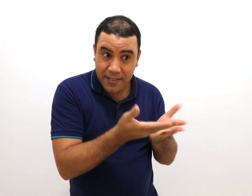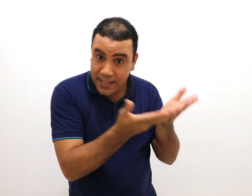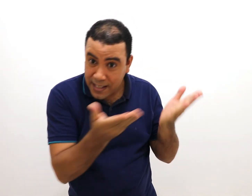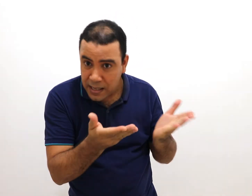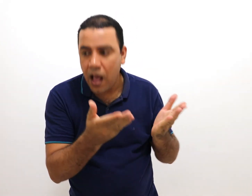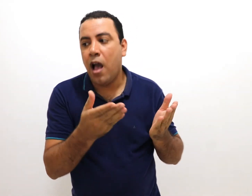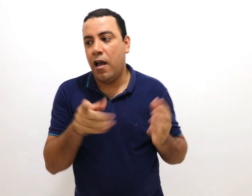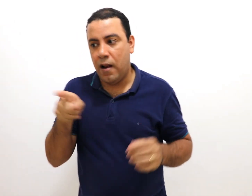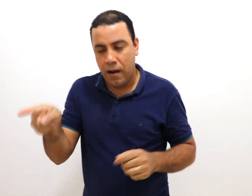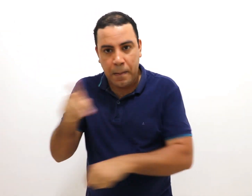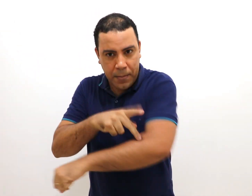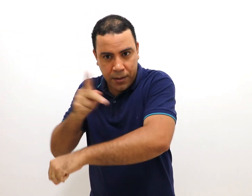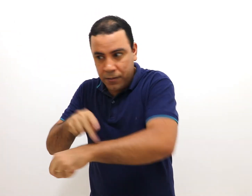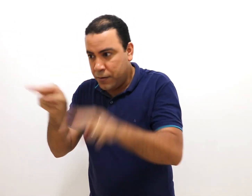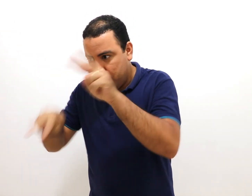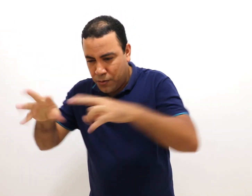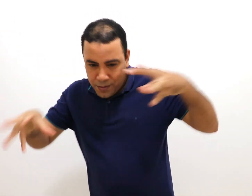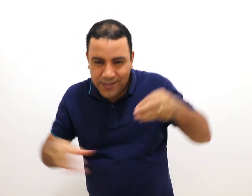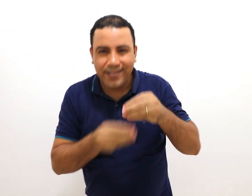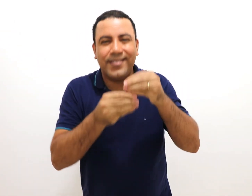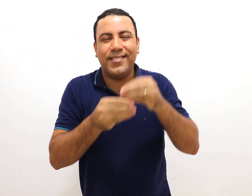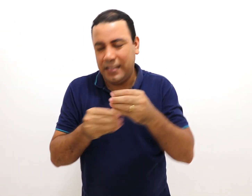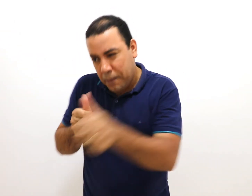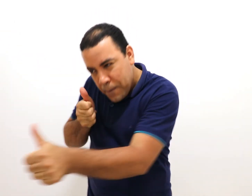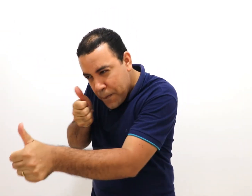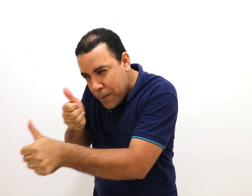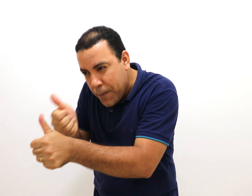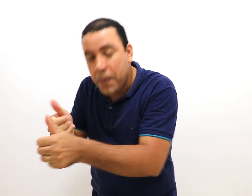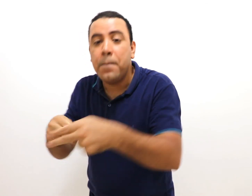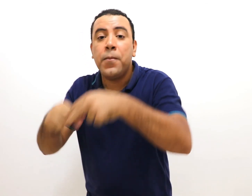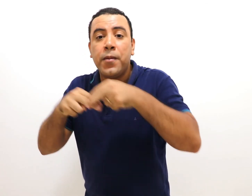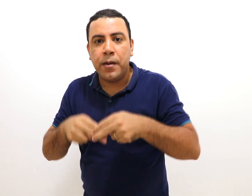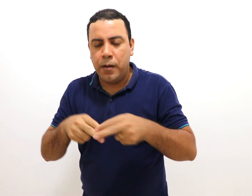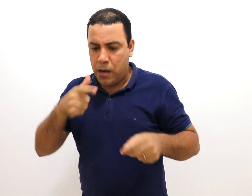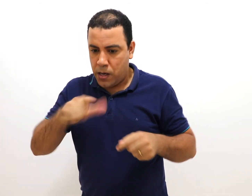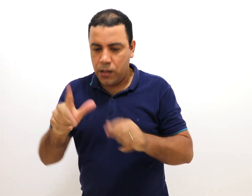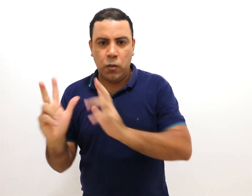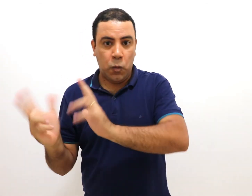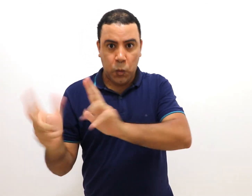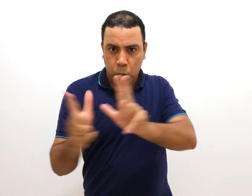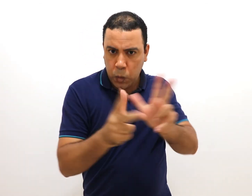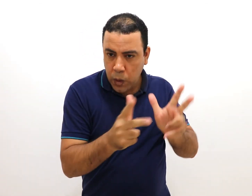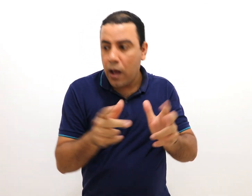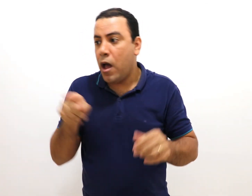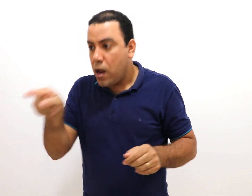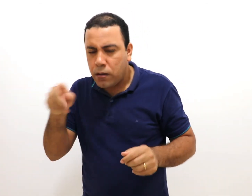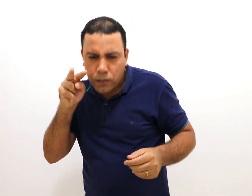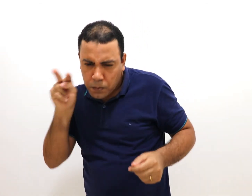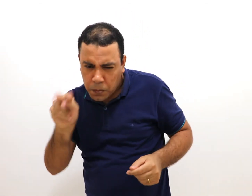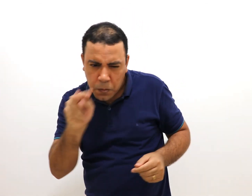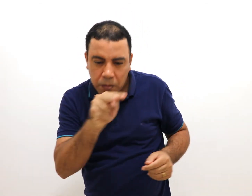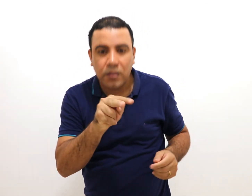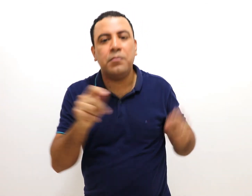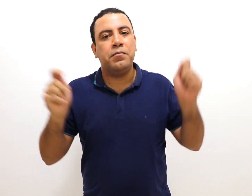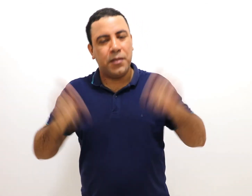Além desses elementos, nos aproximamos da pedagogia visual ao propor atividades que se apoiam na visualidade